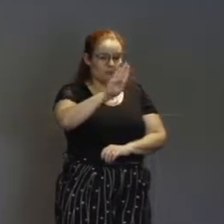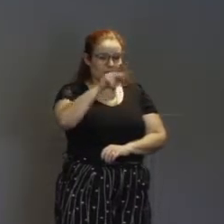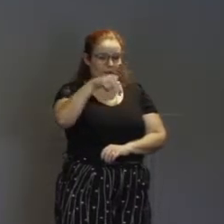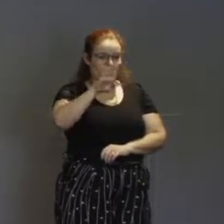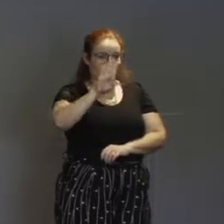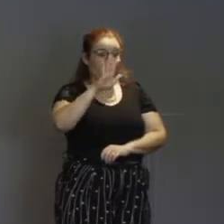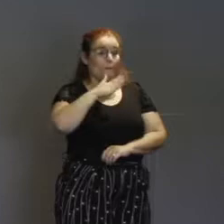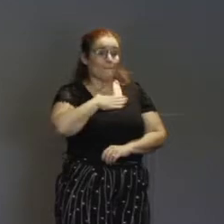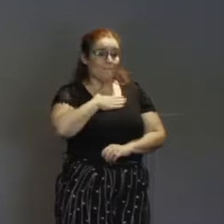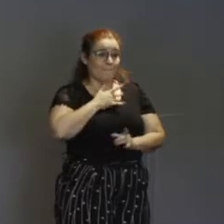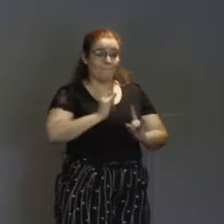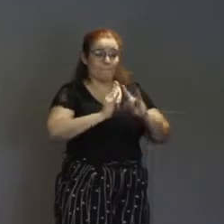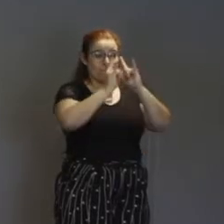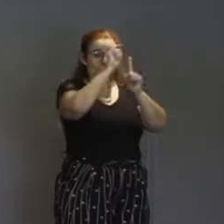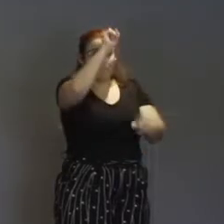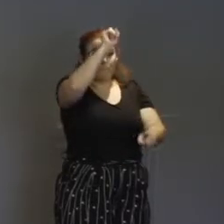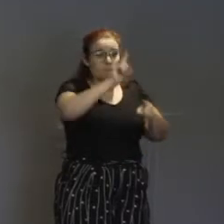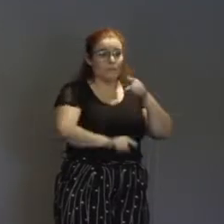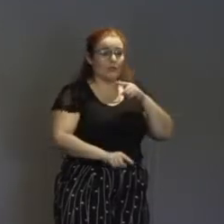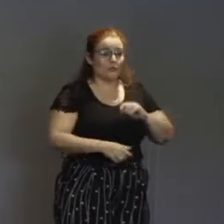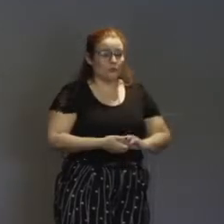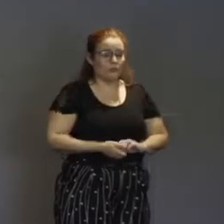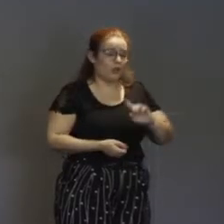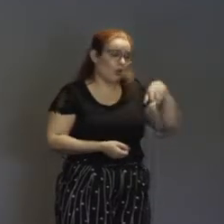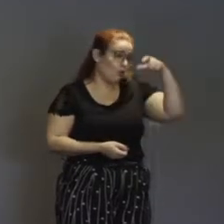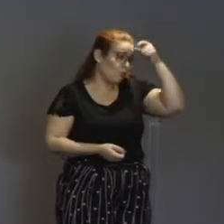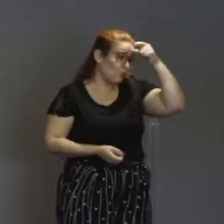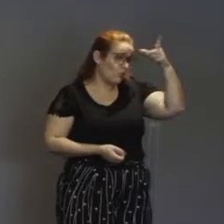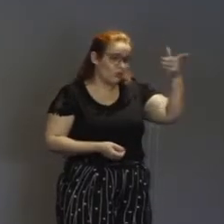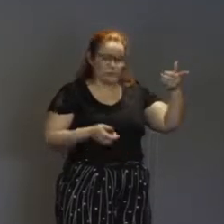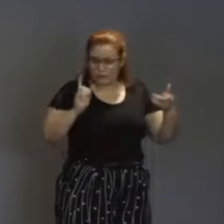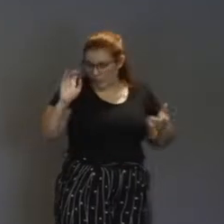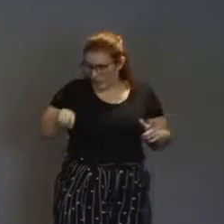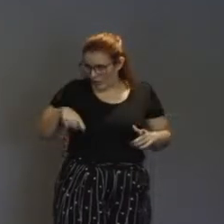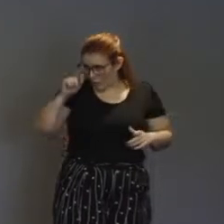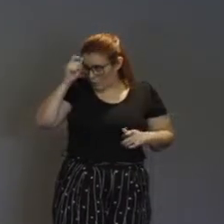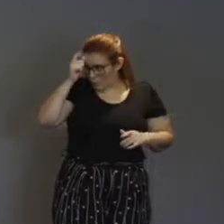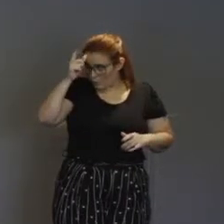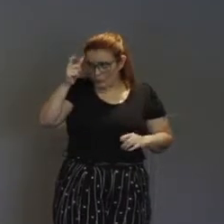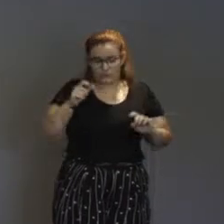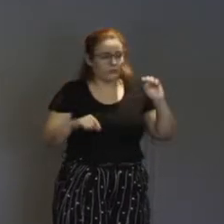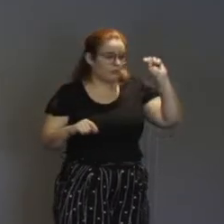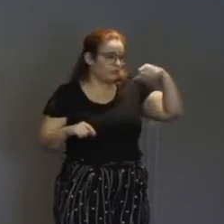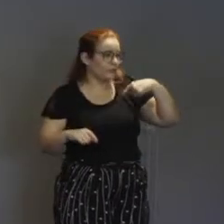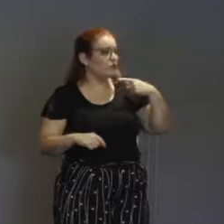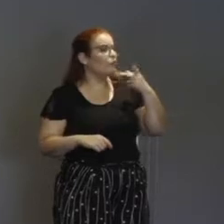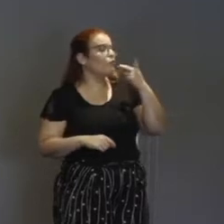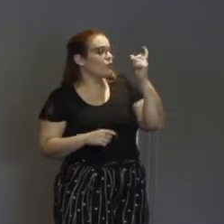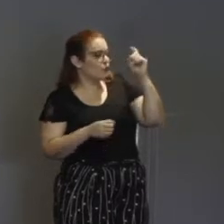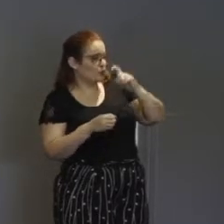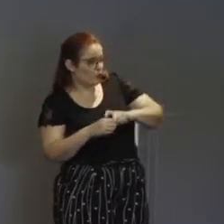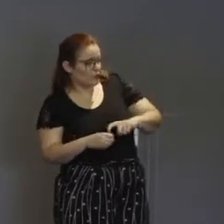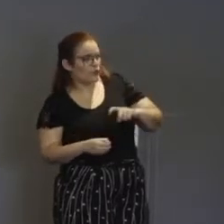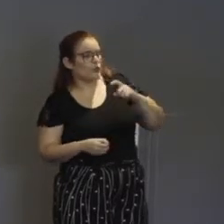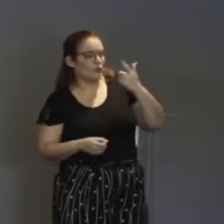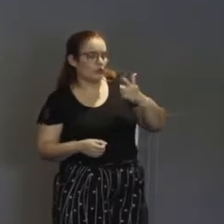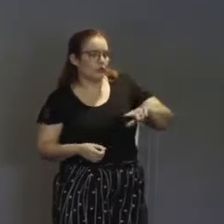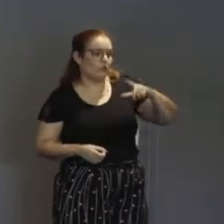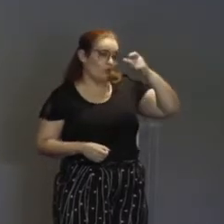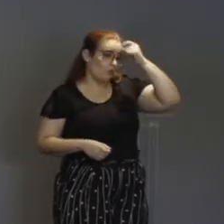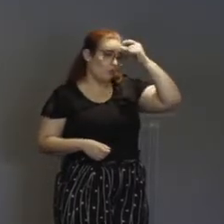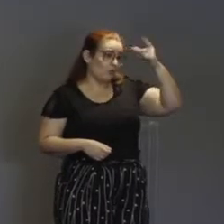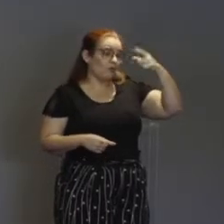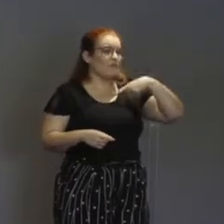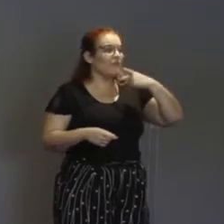é o arranjo político cultura. institucional ou a cultura? Eu vou voltar no ponto da cultura. Eu estou falando do